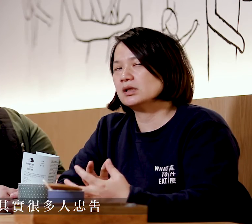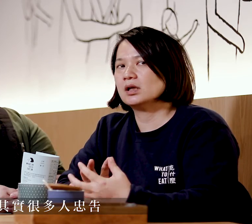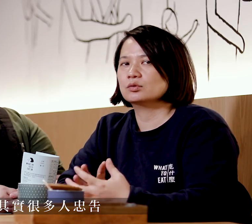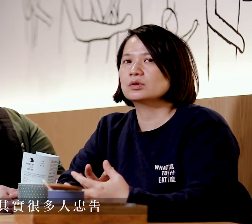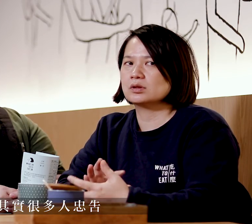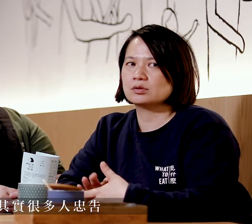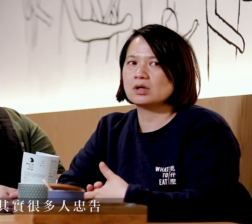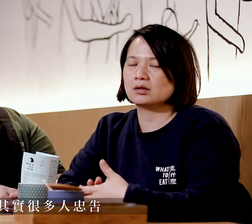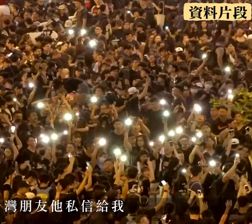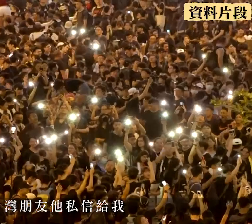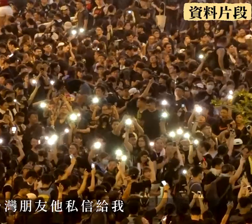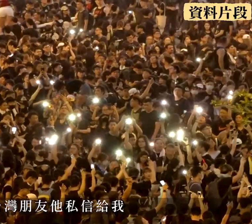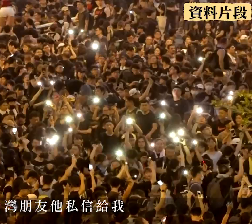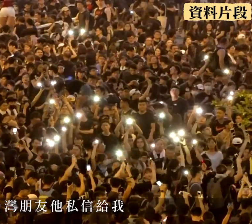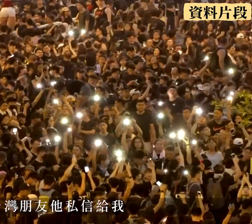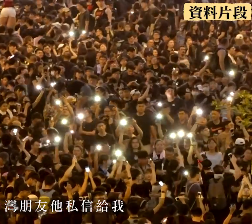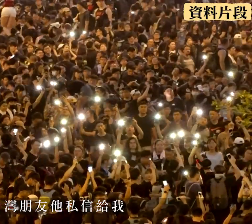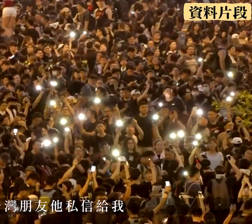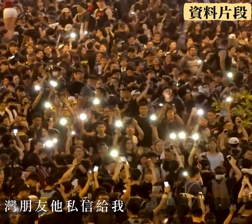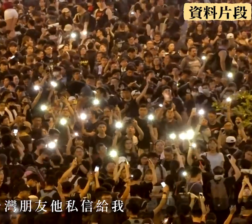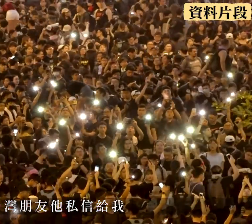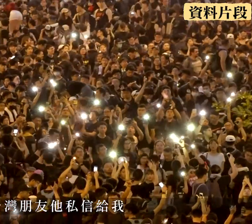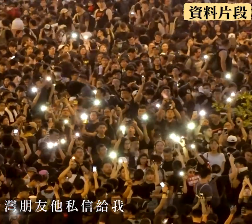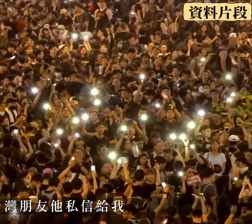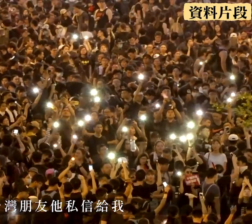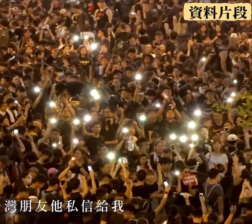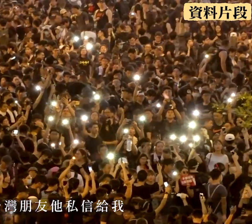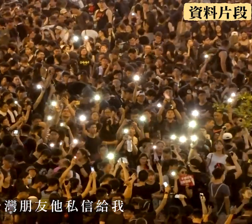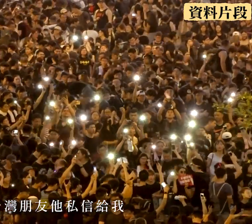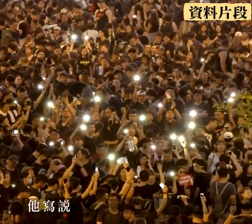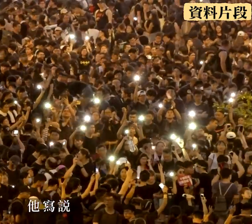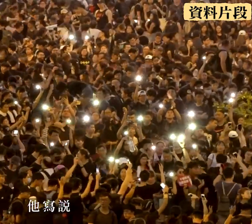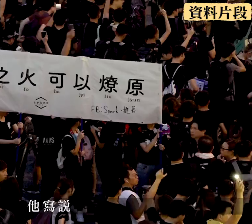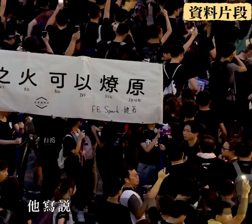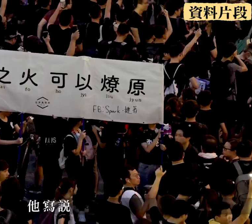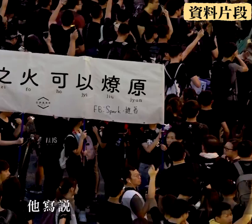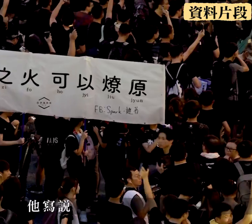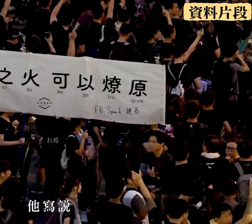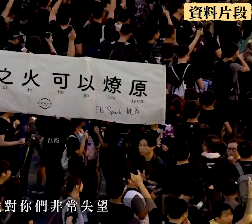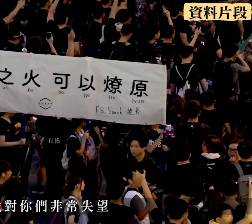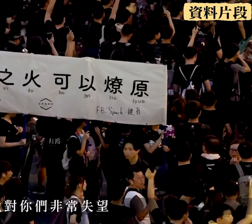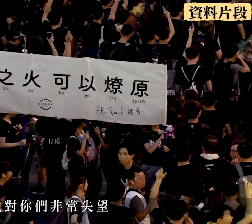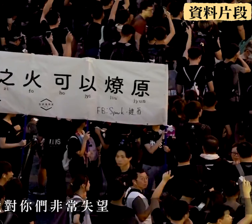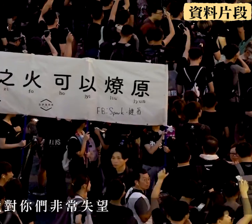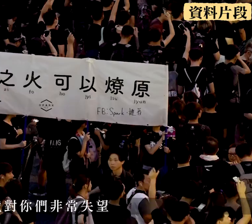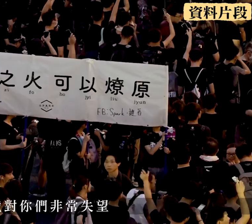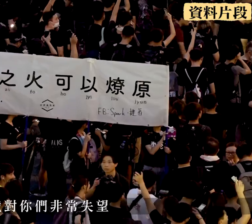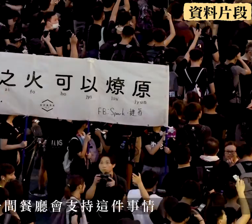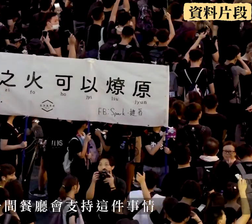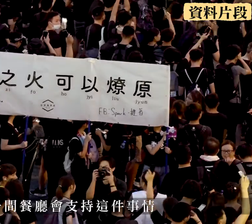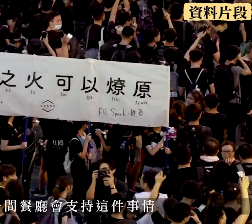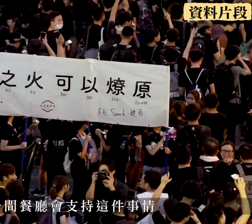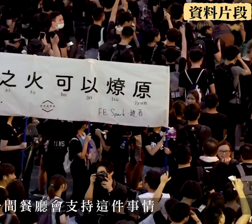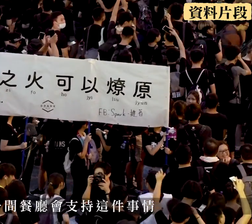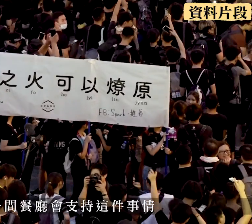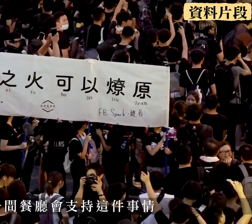其实很多人的忠告 就有台湾朋友他就私讯给我， 他就写说我对你们非常的失望，